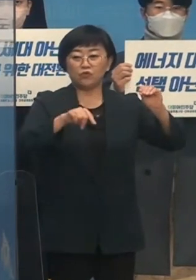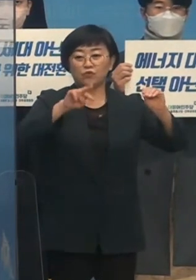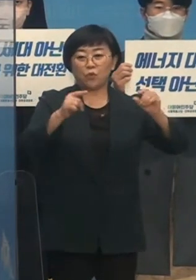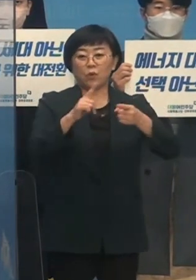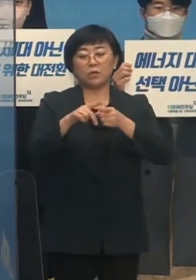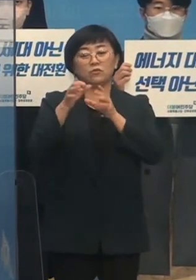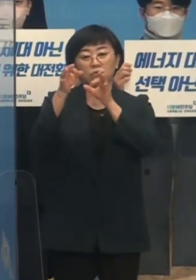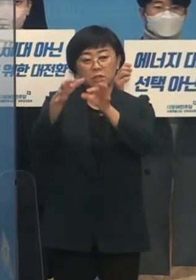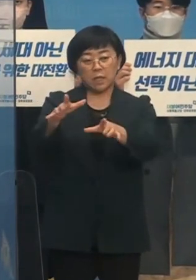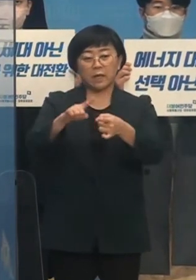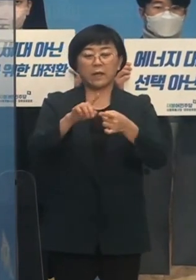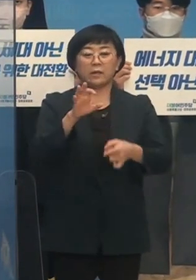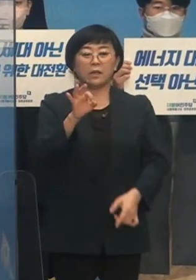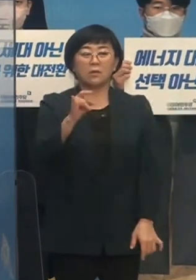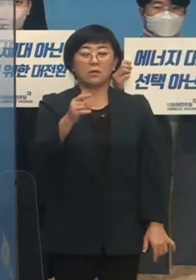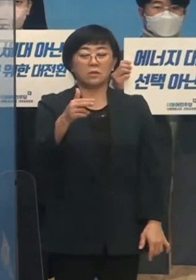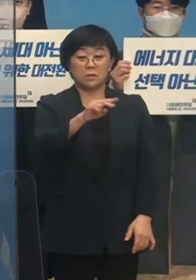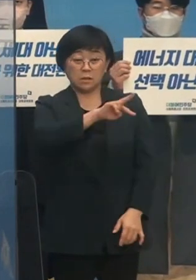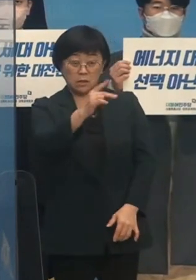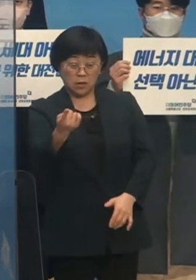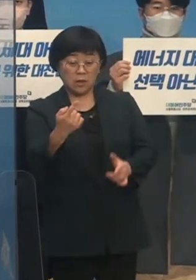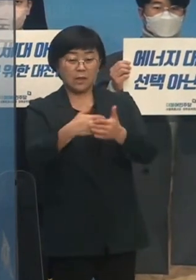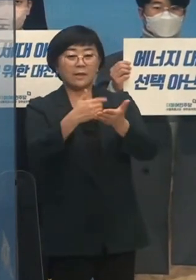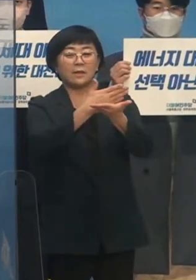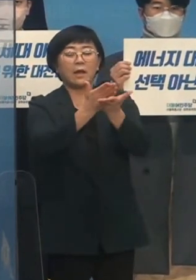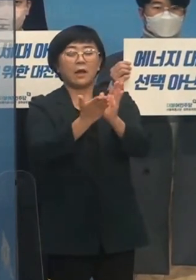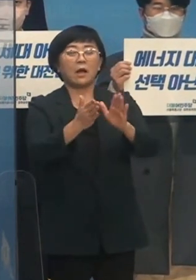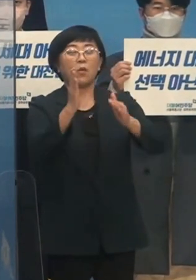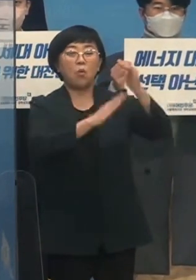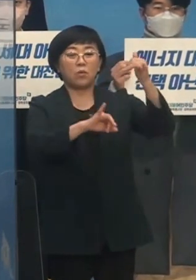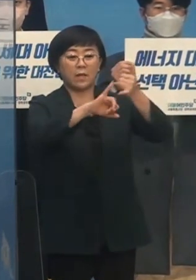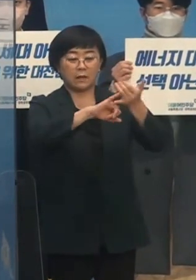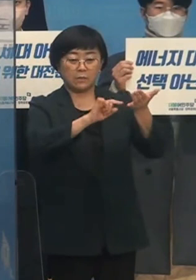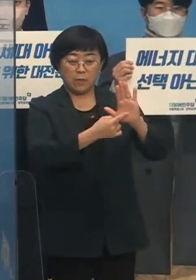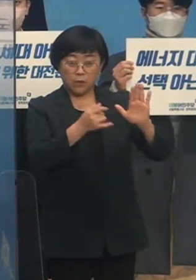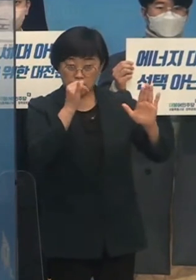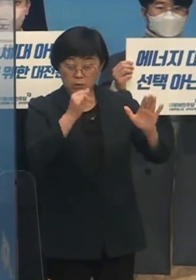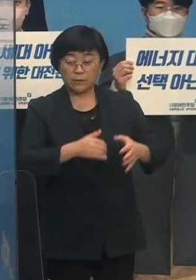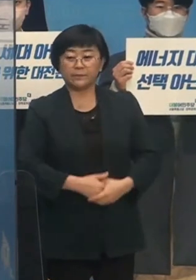투자 등 에너지 대전환의 다양한 공약을 제시했습니다.